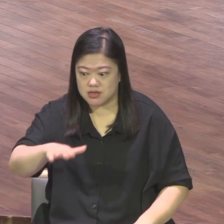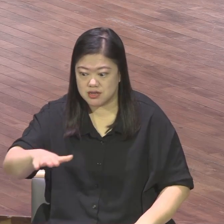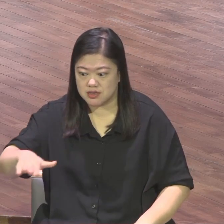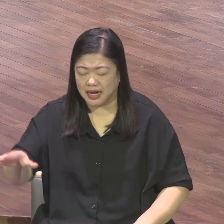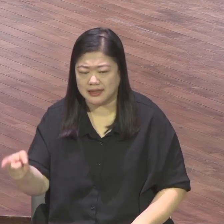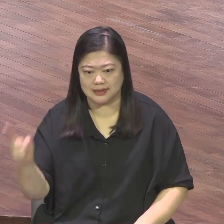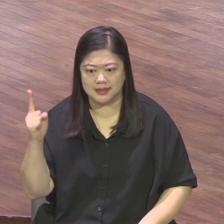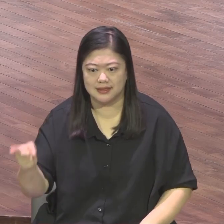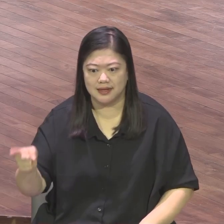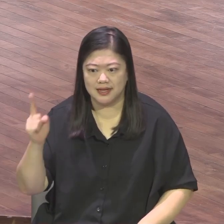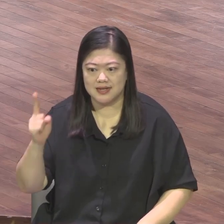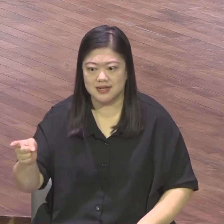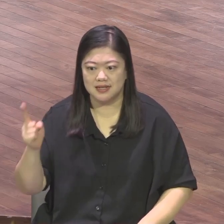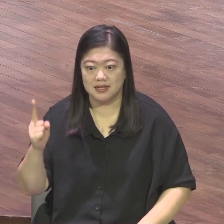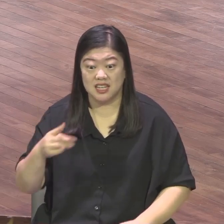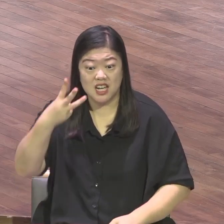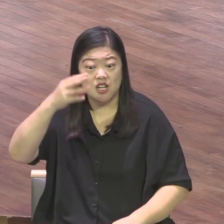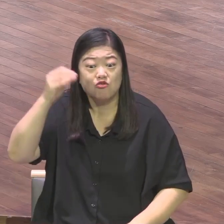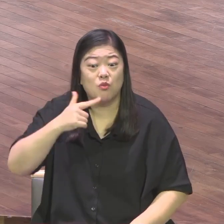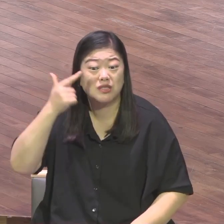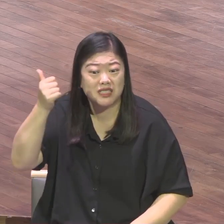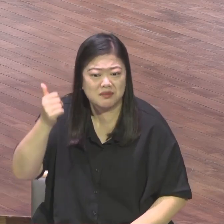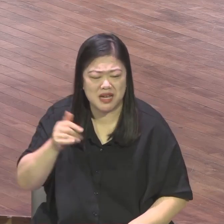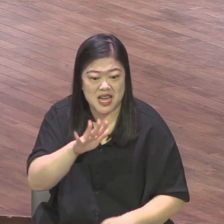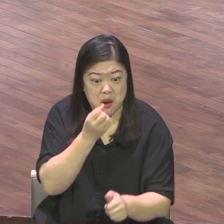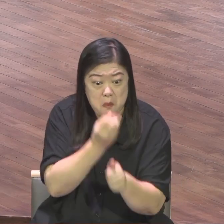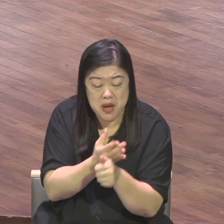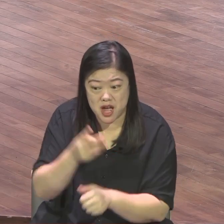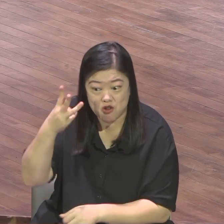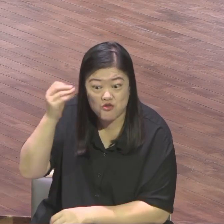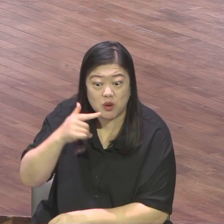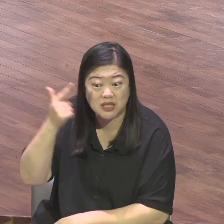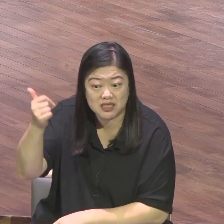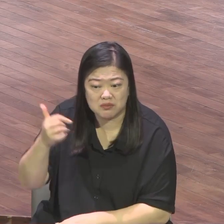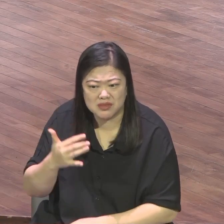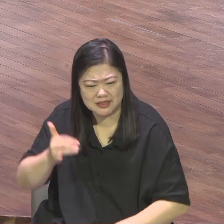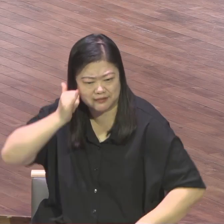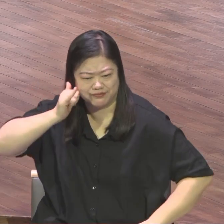목사님 낚시를 엄청 좋아. 시간만 나면 낚시 가요. 전화가 안 받으면 낚시가 있어.